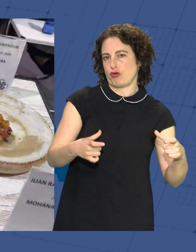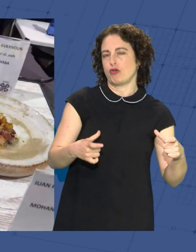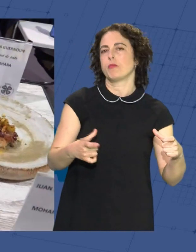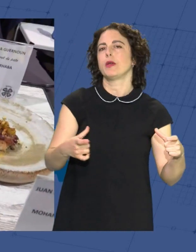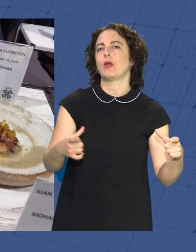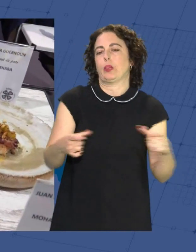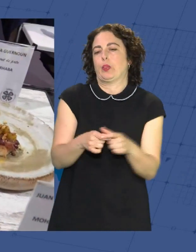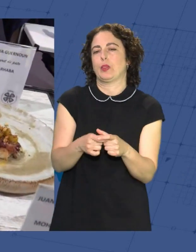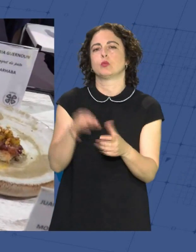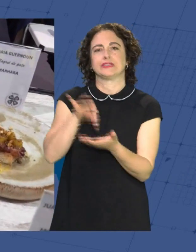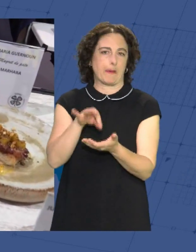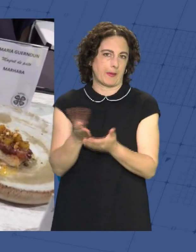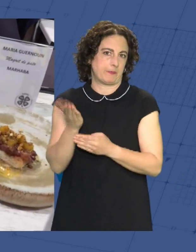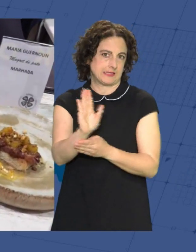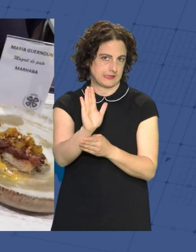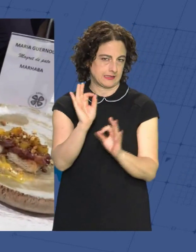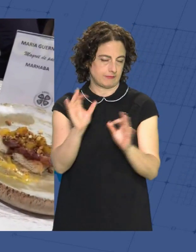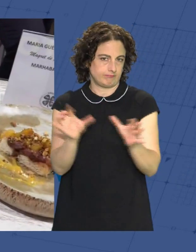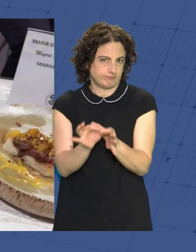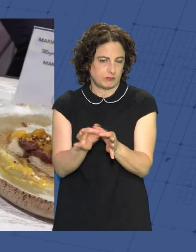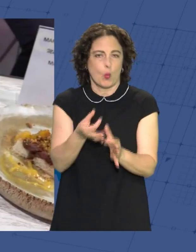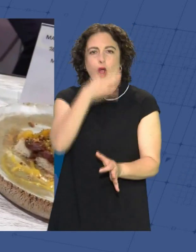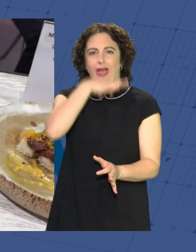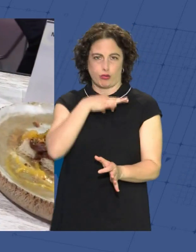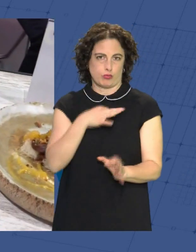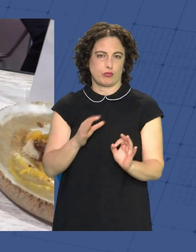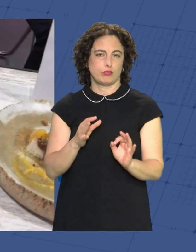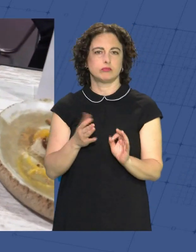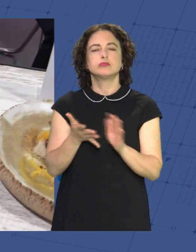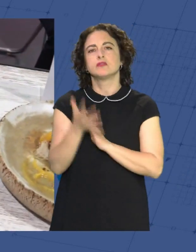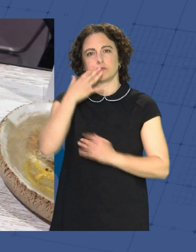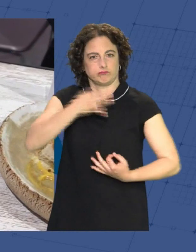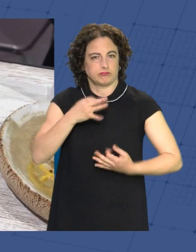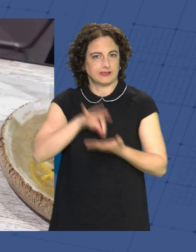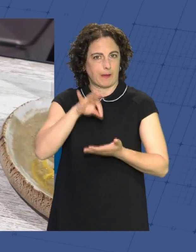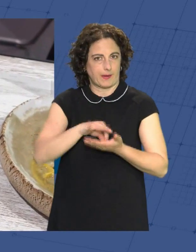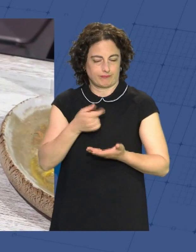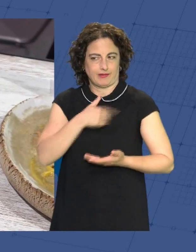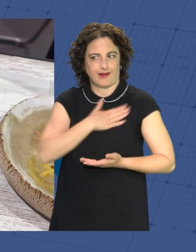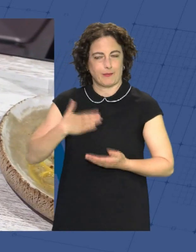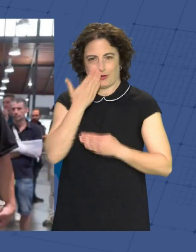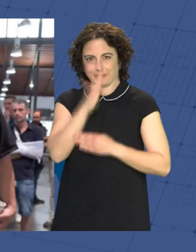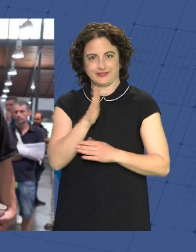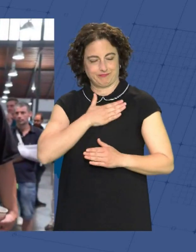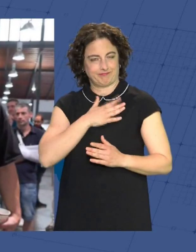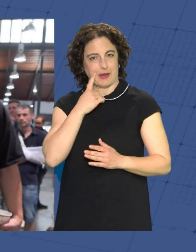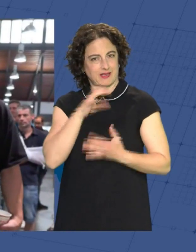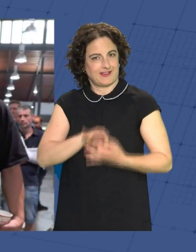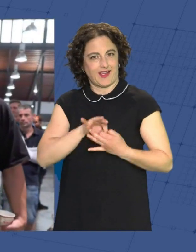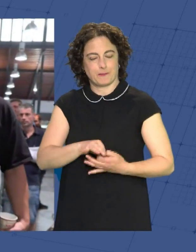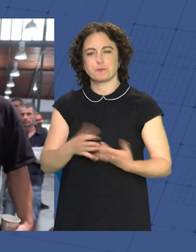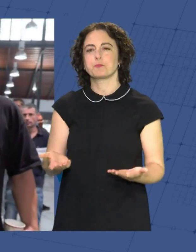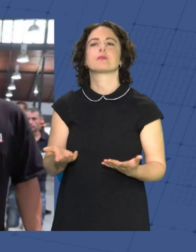aquí hemos presentado una pequeña parte que se ha debocado como una verdadera tapa que es lo que queremos representar en Almería. Porque siempre te